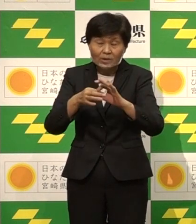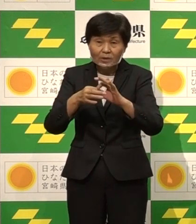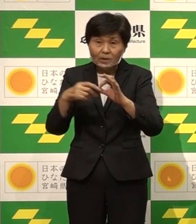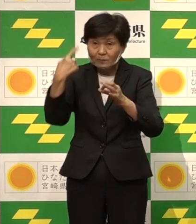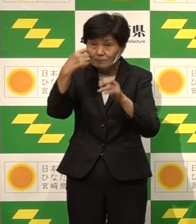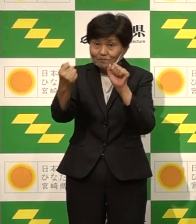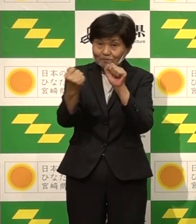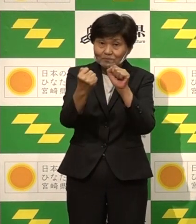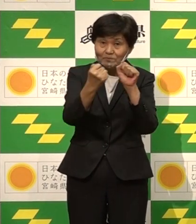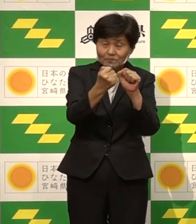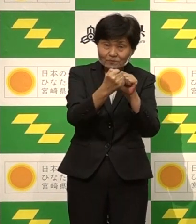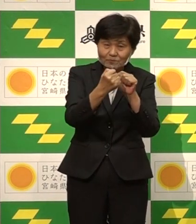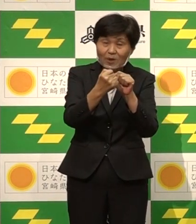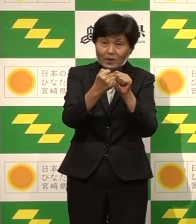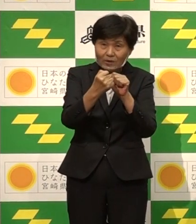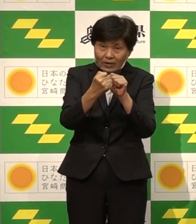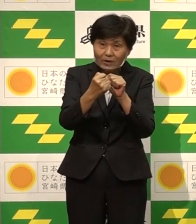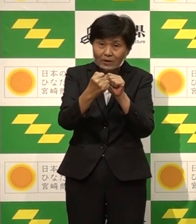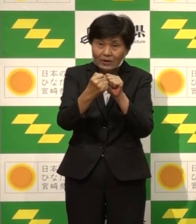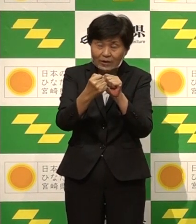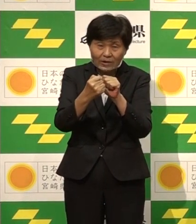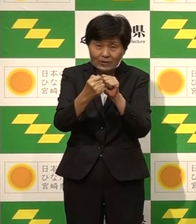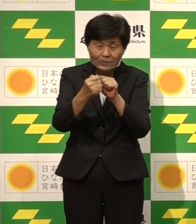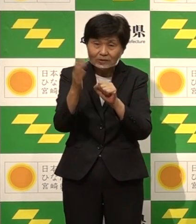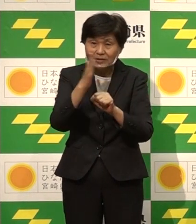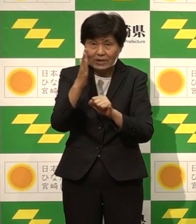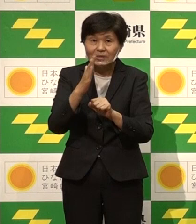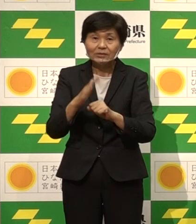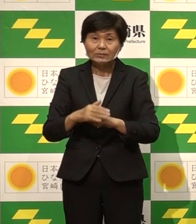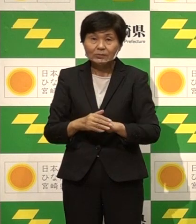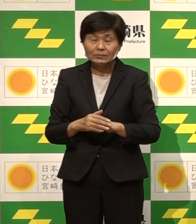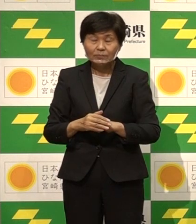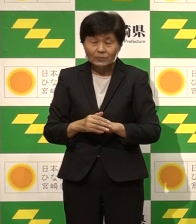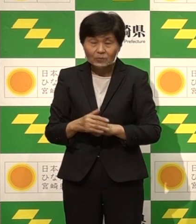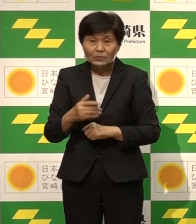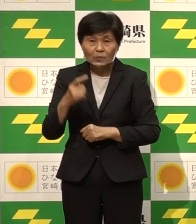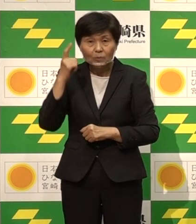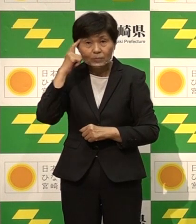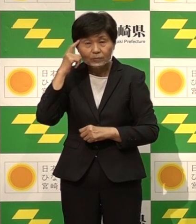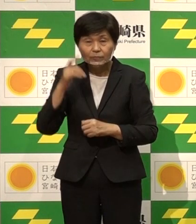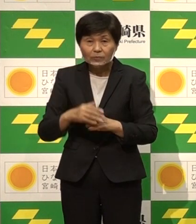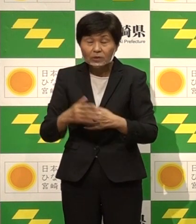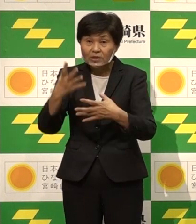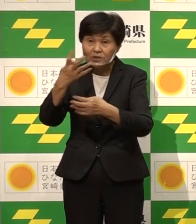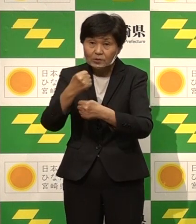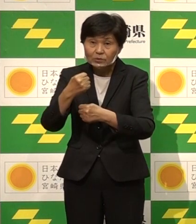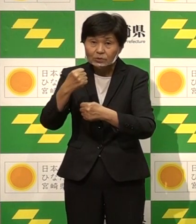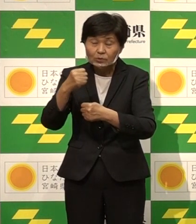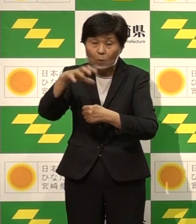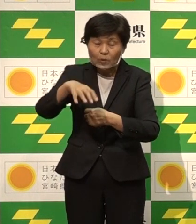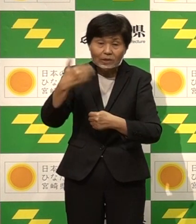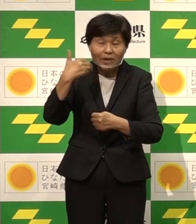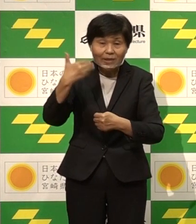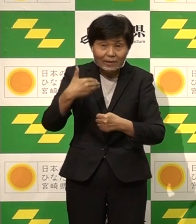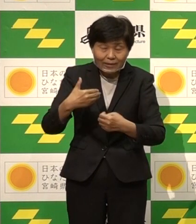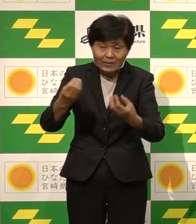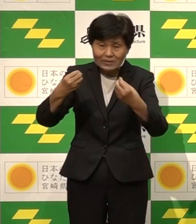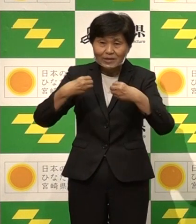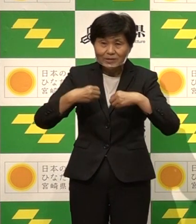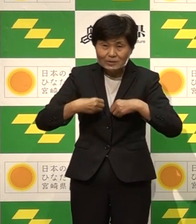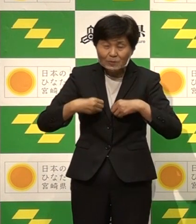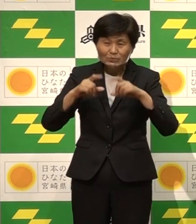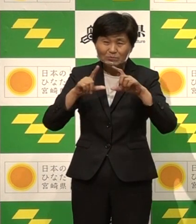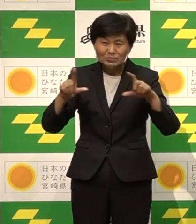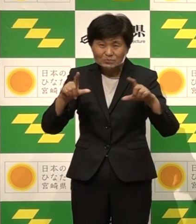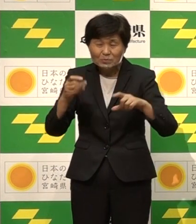限のご協力をお願いしたいと考えております。いつどこで誰が感染してもおかしくないという状況の中